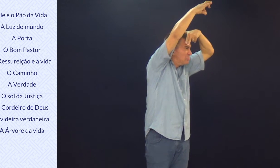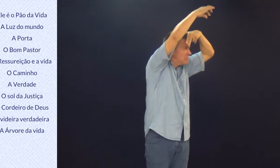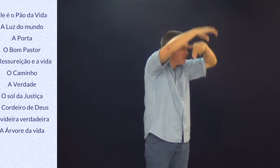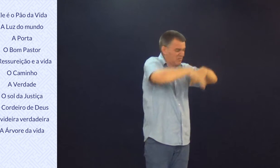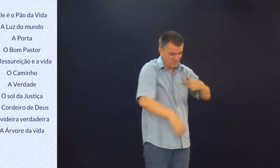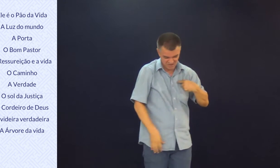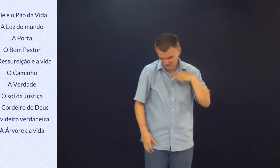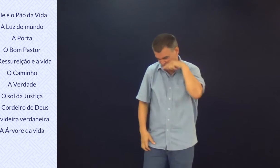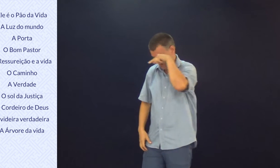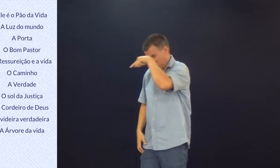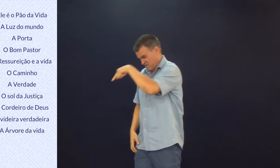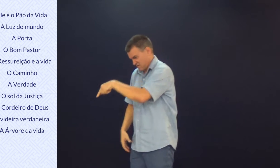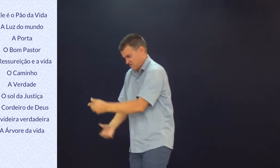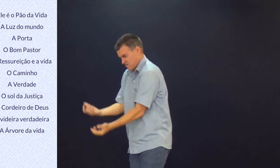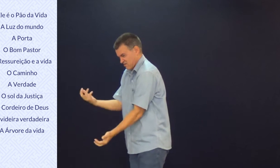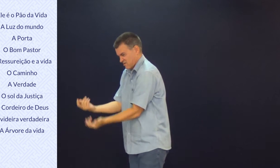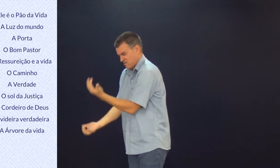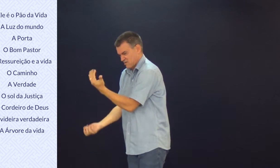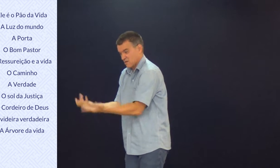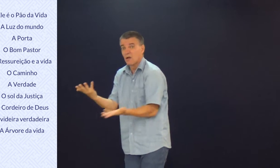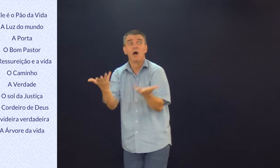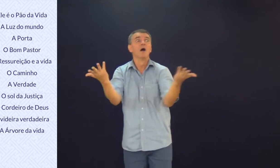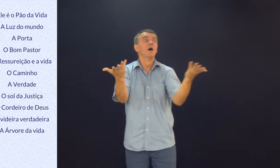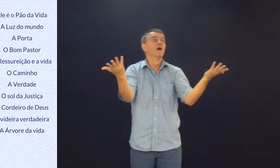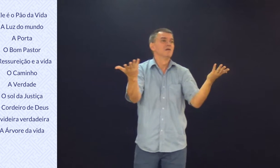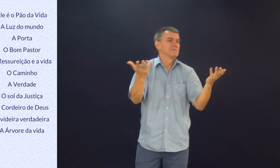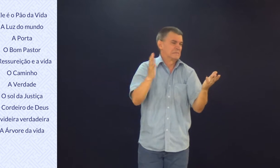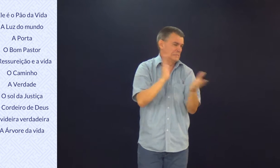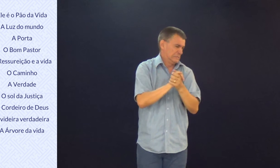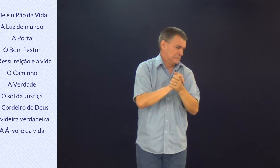céu você vai pro inferno